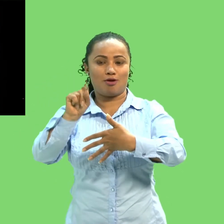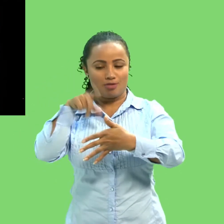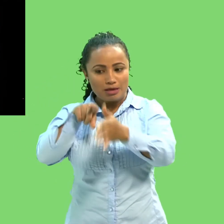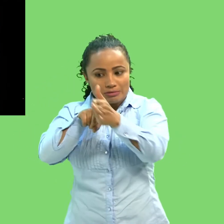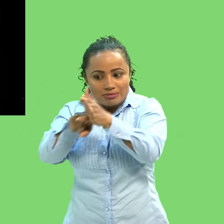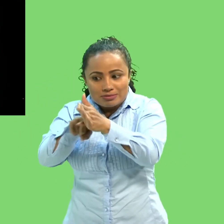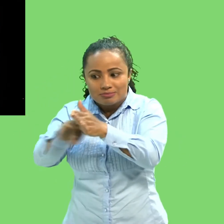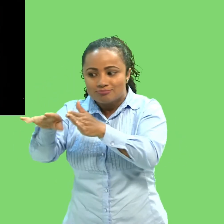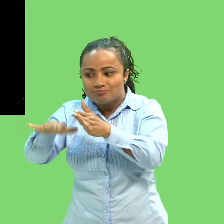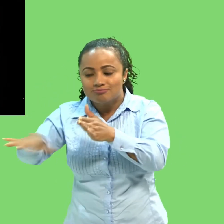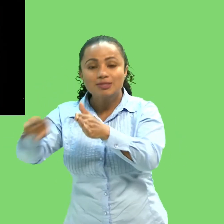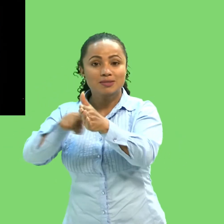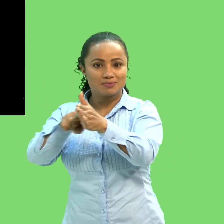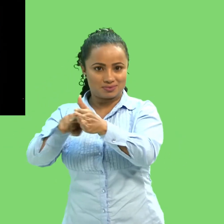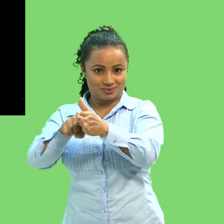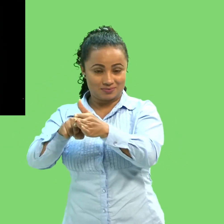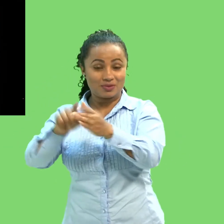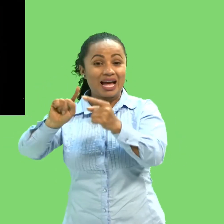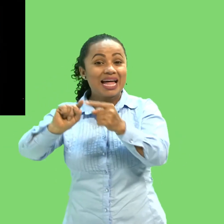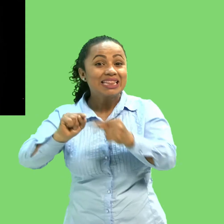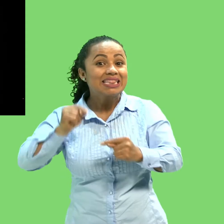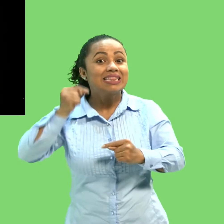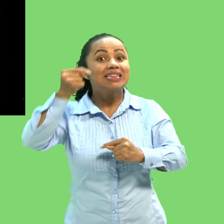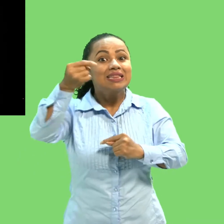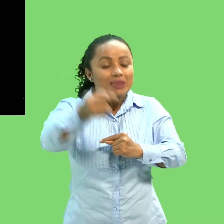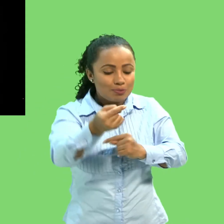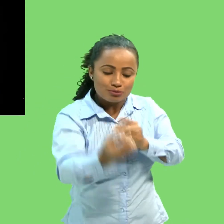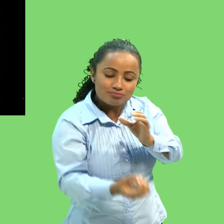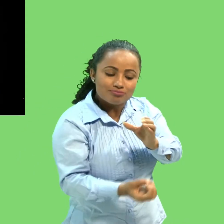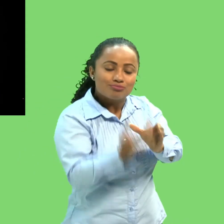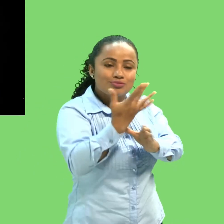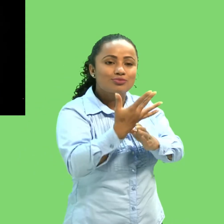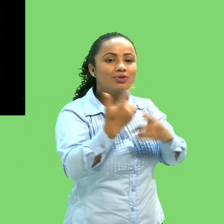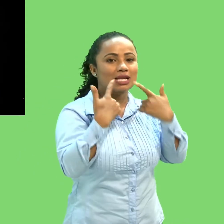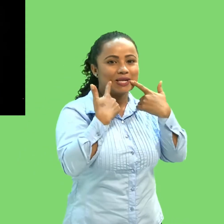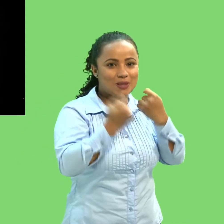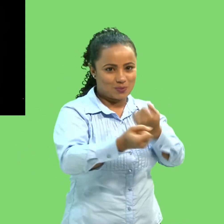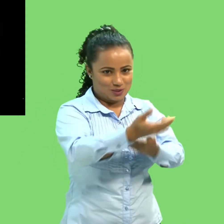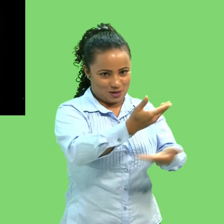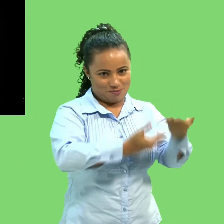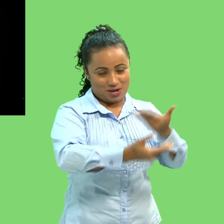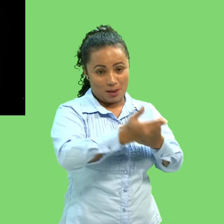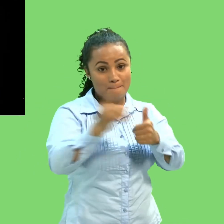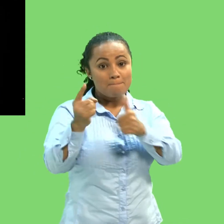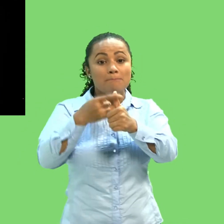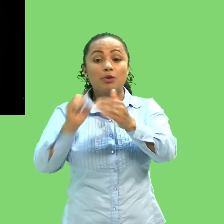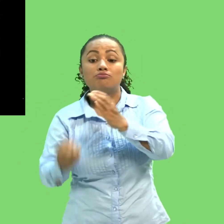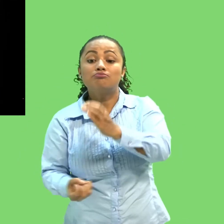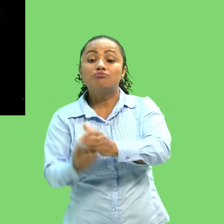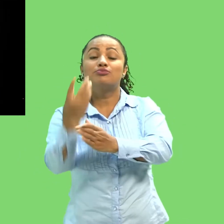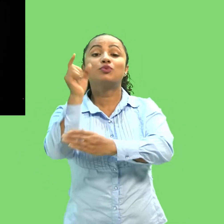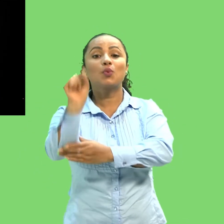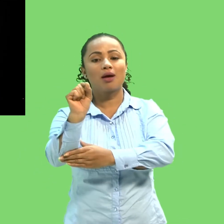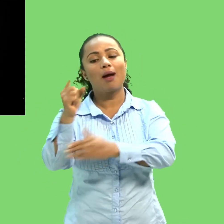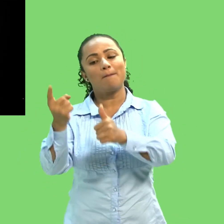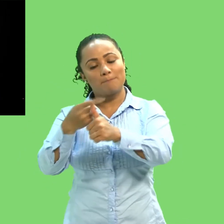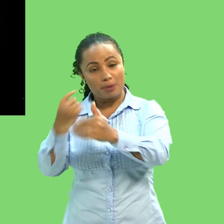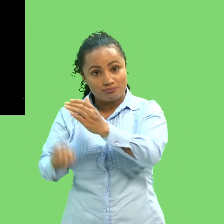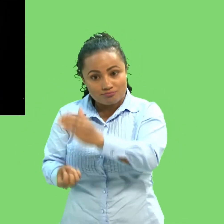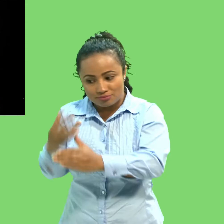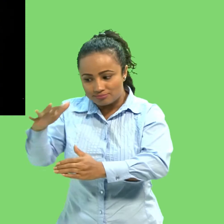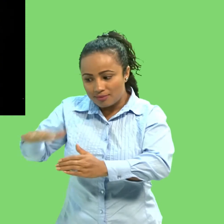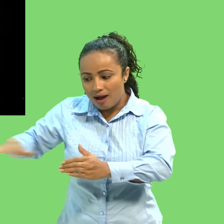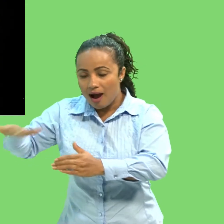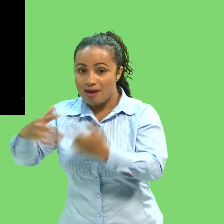e posteriormente teremos a linguística aplicada, né, porque primeiramente surgiu a linguística mesmo, né, na LA, mas não é